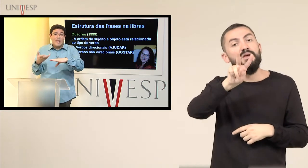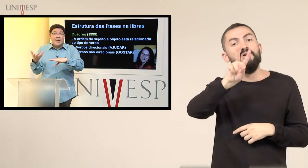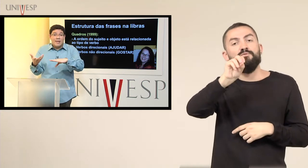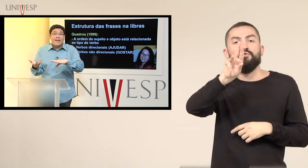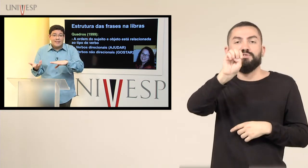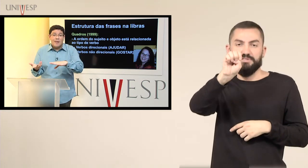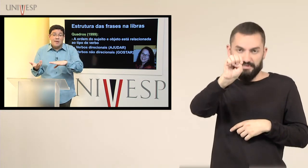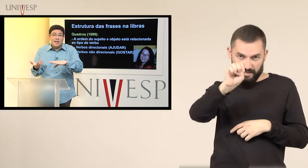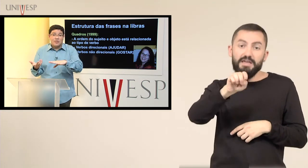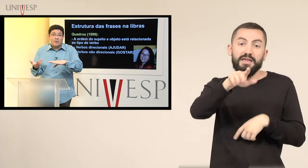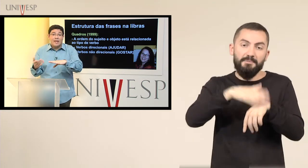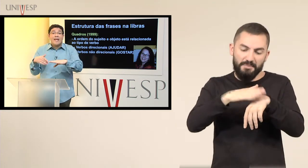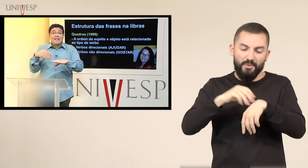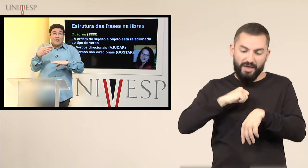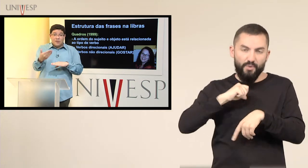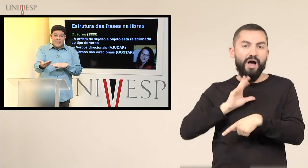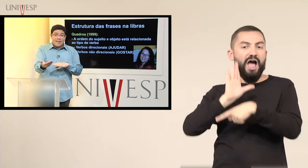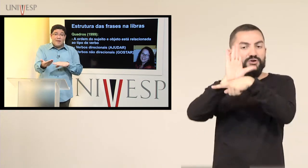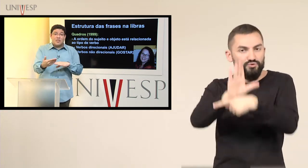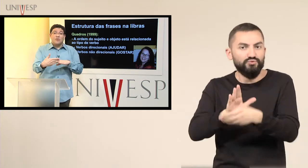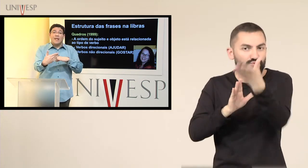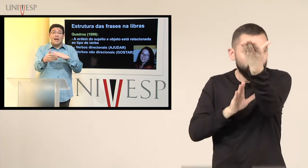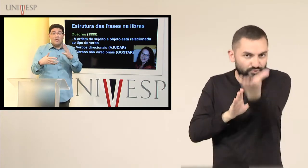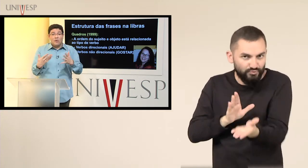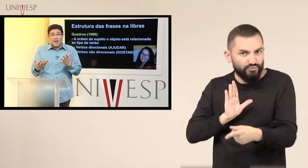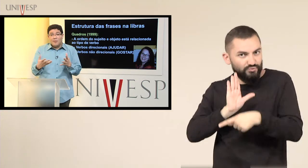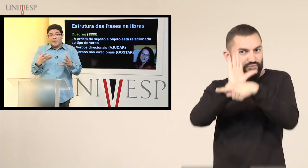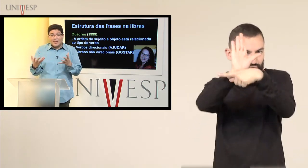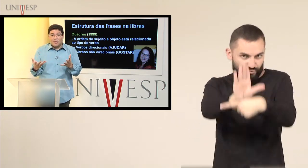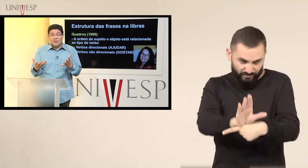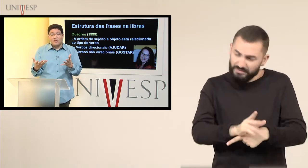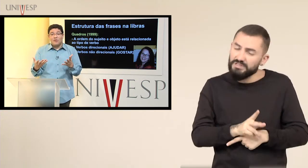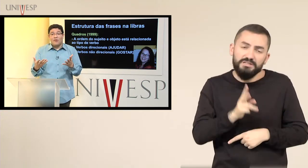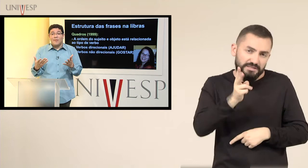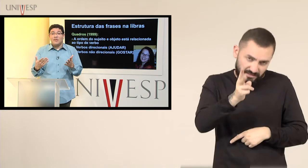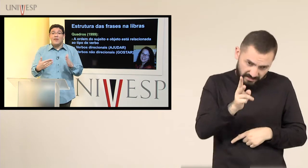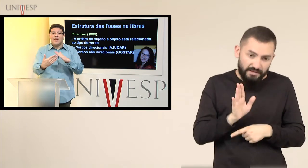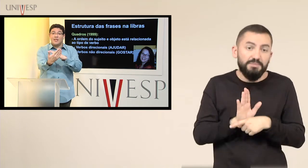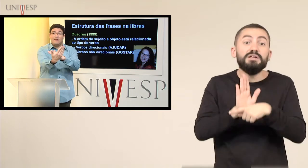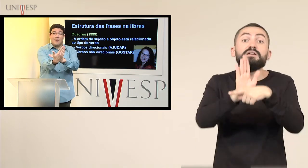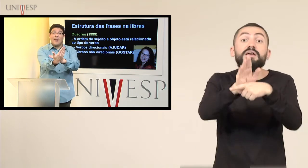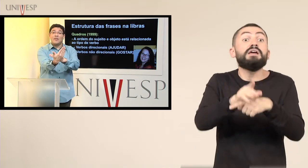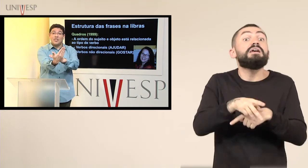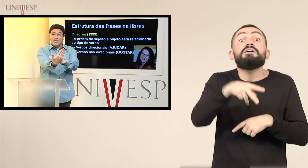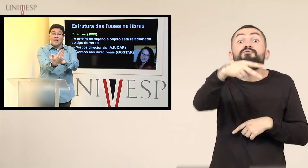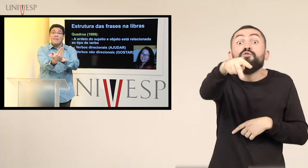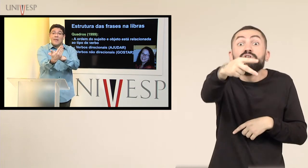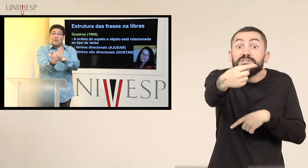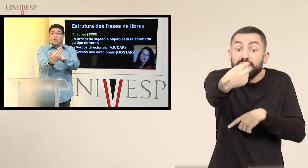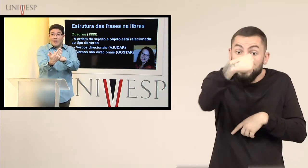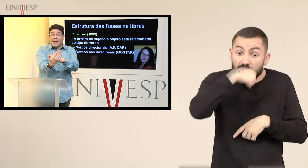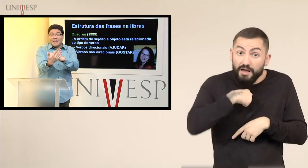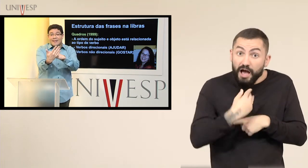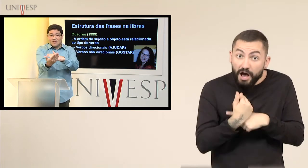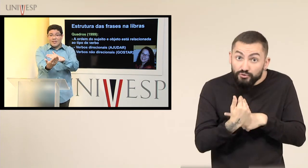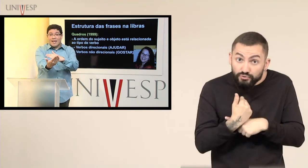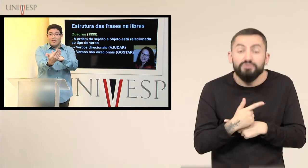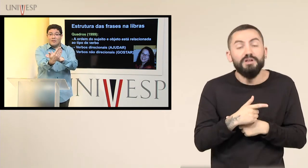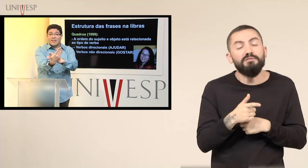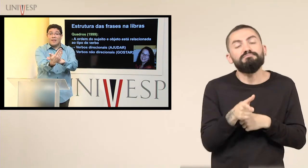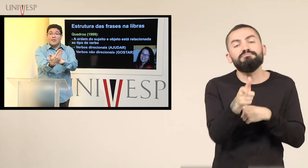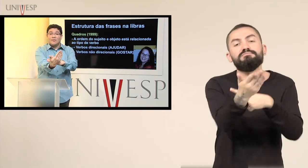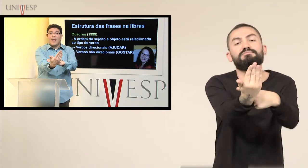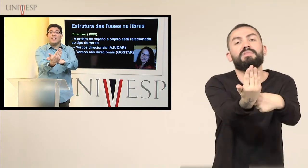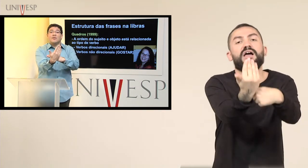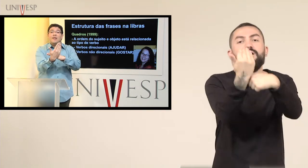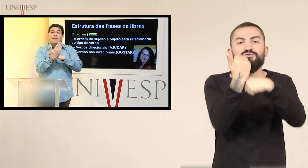pessoa que recebe a minha ajuda. Se é você que me ajuda, o verbo vai ser produzido de forma diferente. Ele vai partir do lugar que está associado a